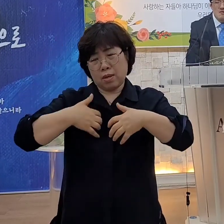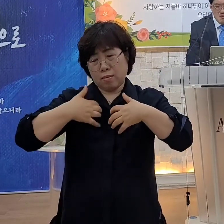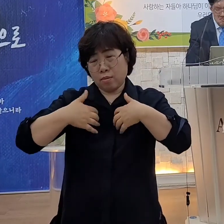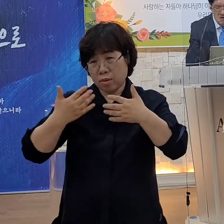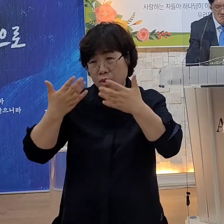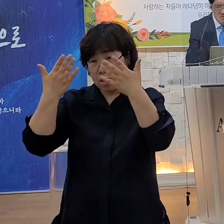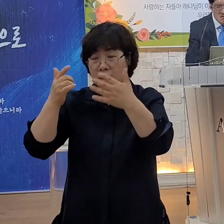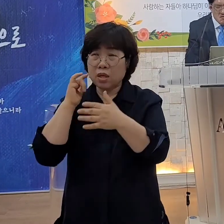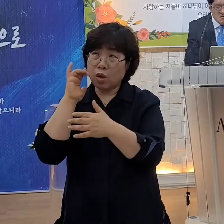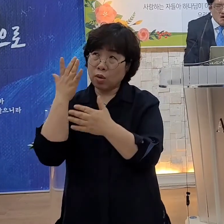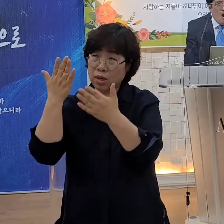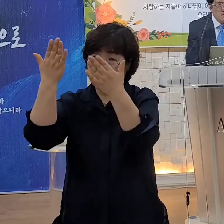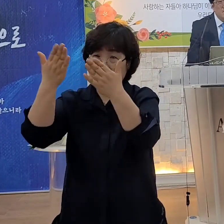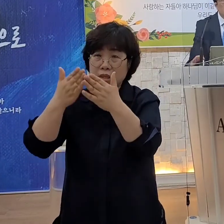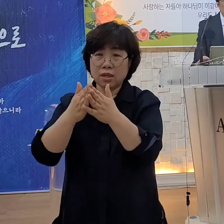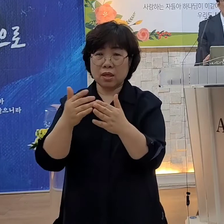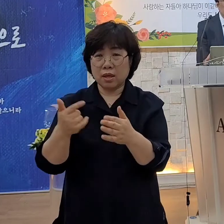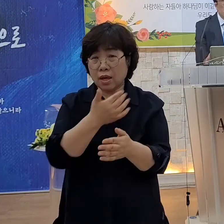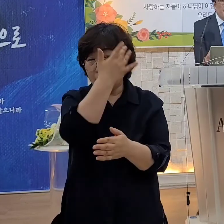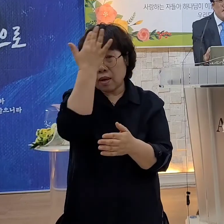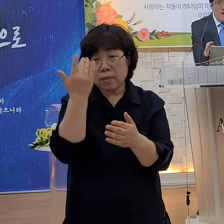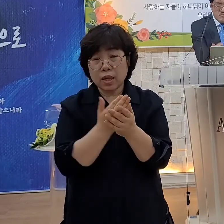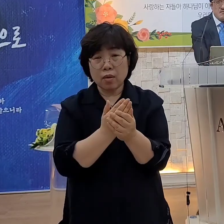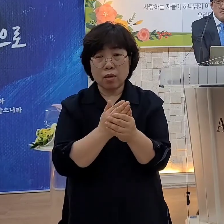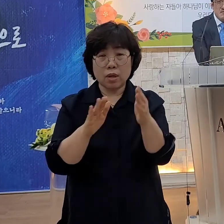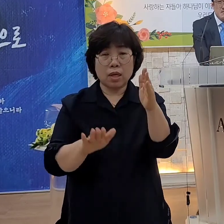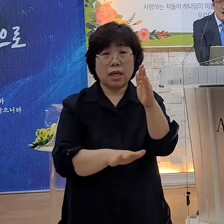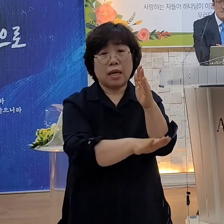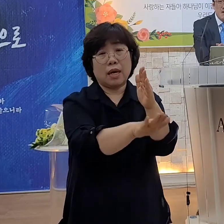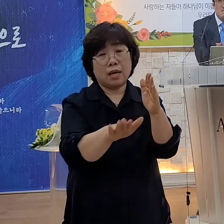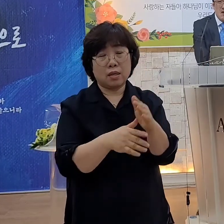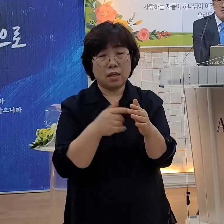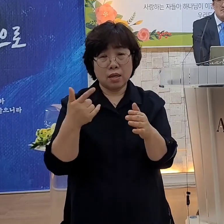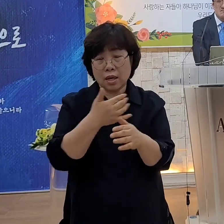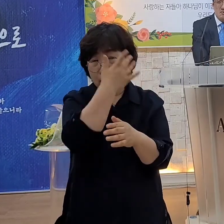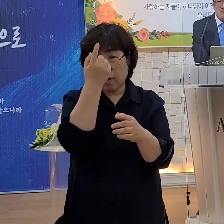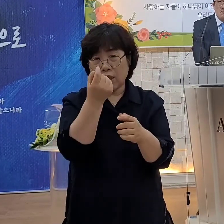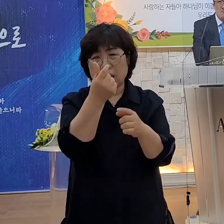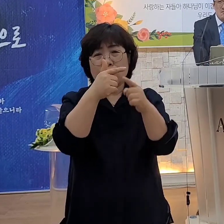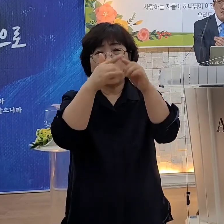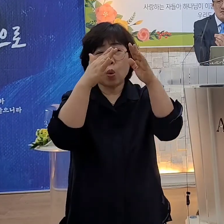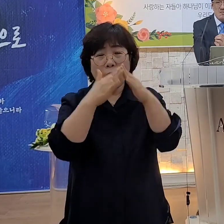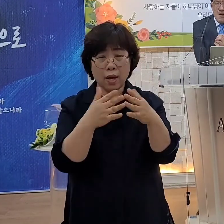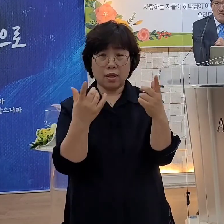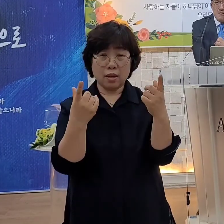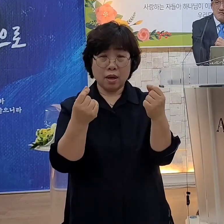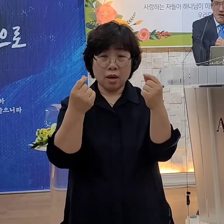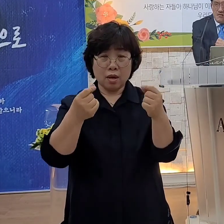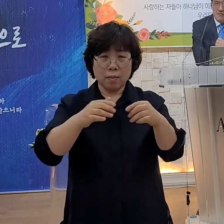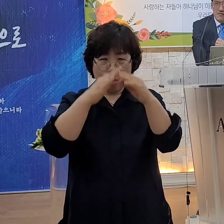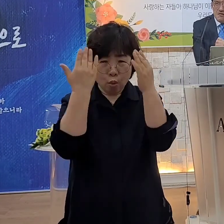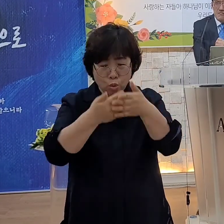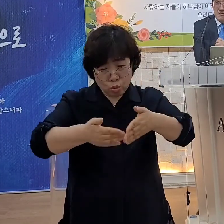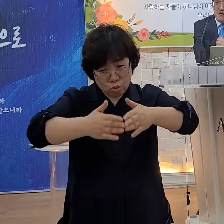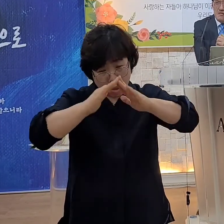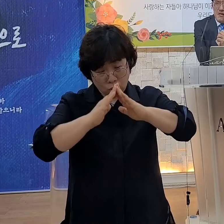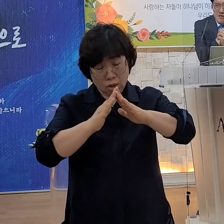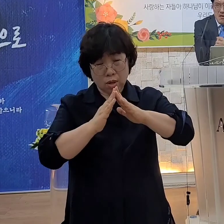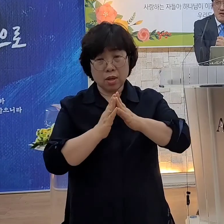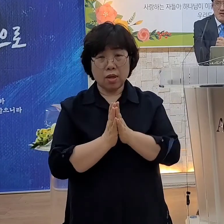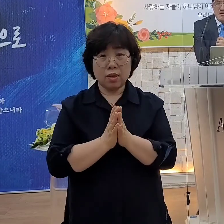하고 영광을 돌리는 그런 아름다운 가정, 아름다운 작은 교회로 다 세워져 가서